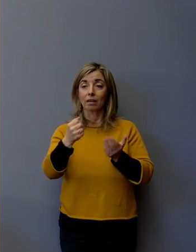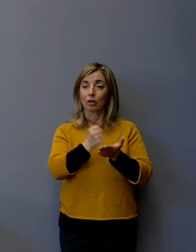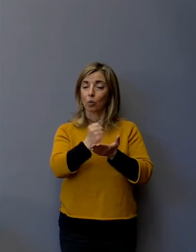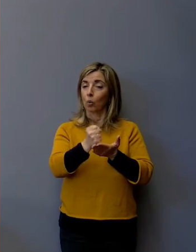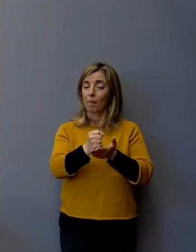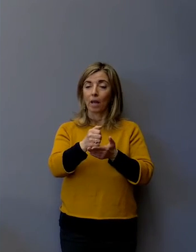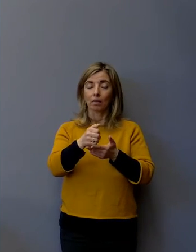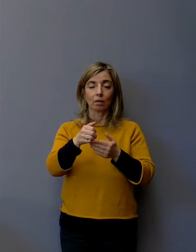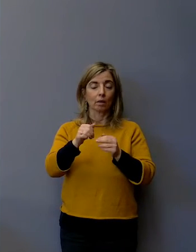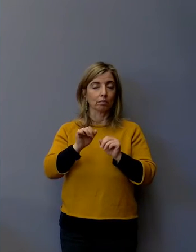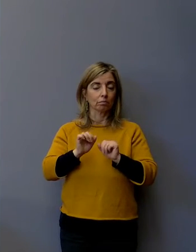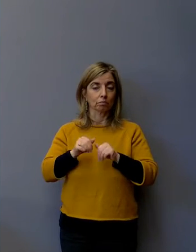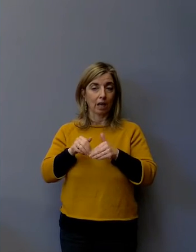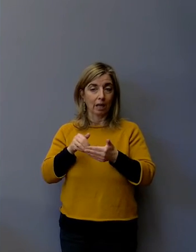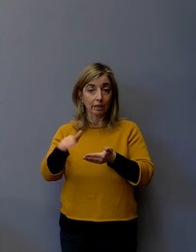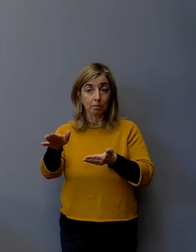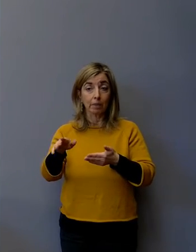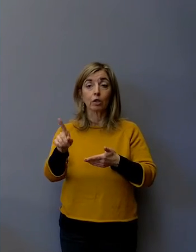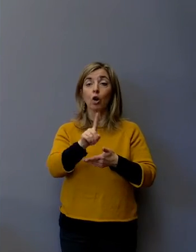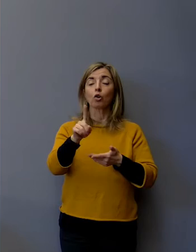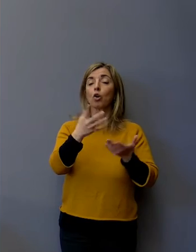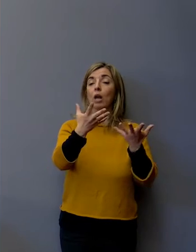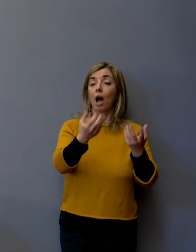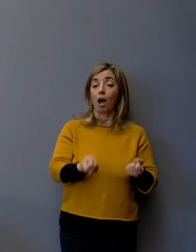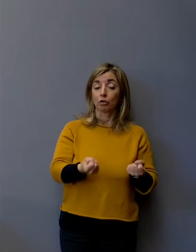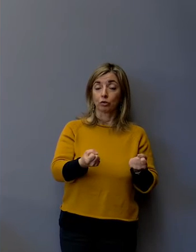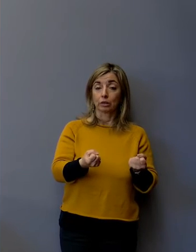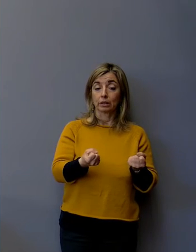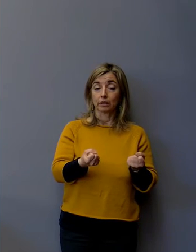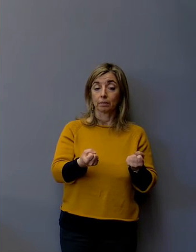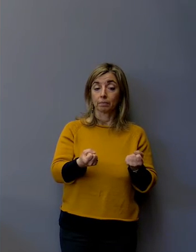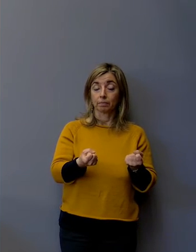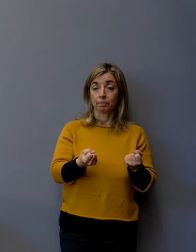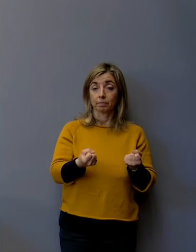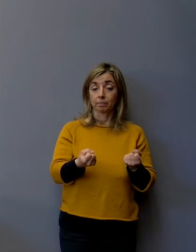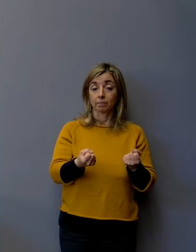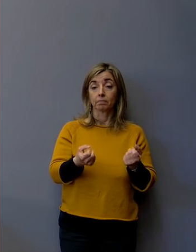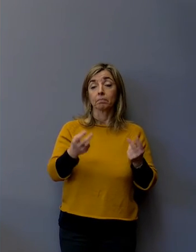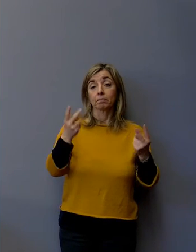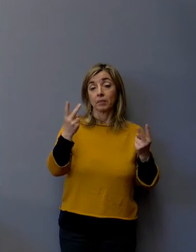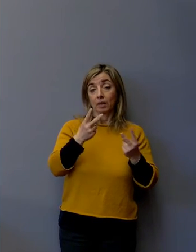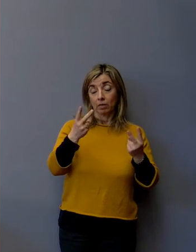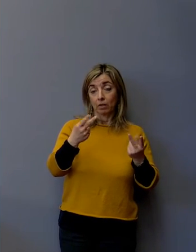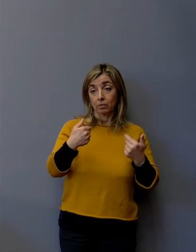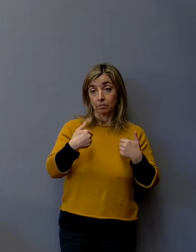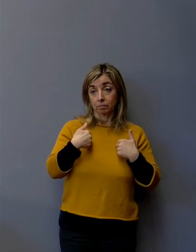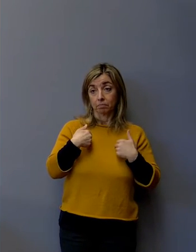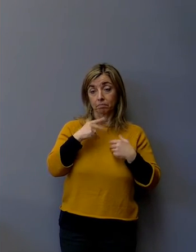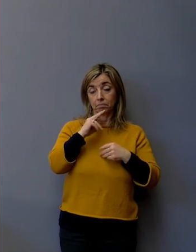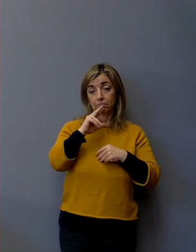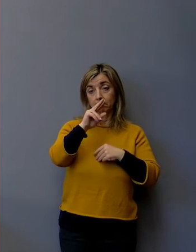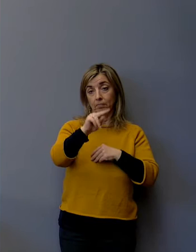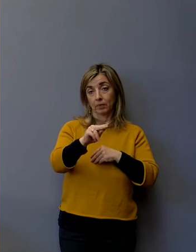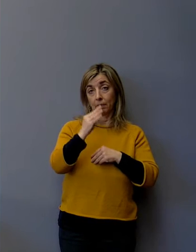stati dichiarati ammissibili su alcuni abbiamo allenamente hanno espresso la nostra nostro parere